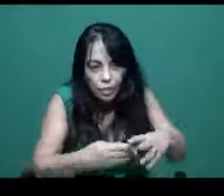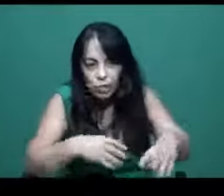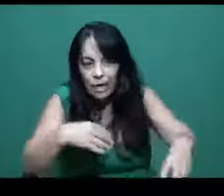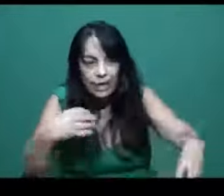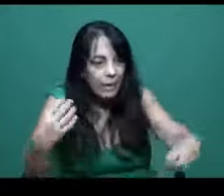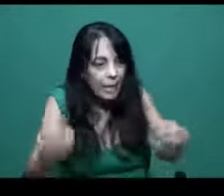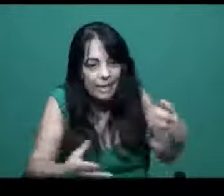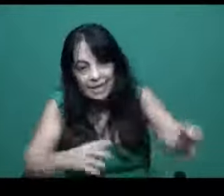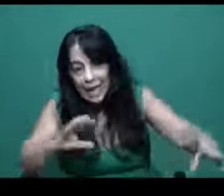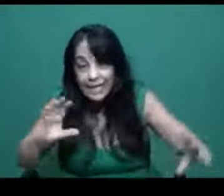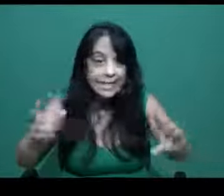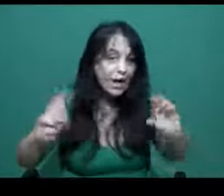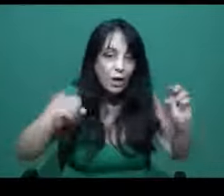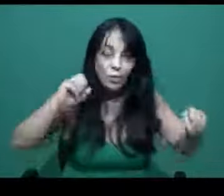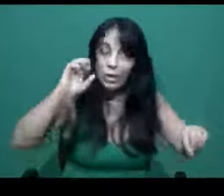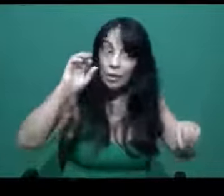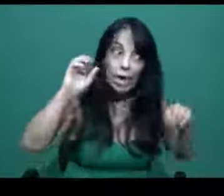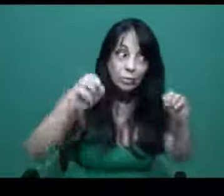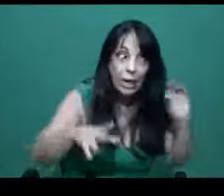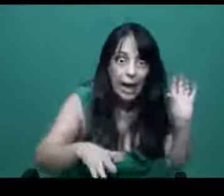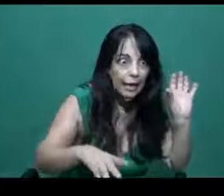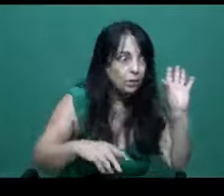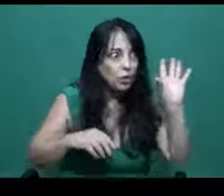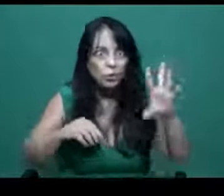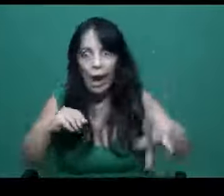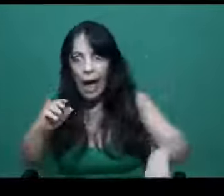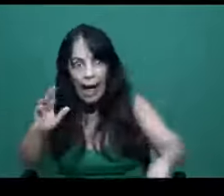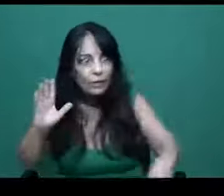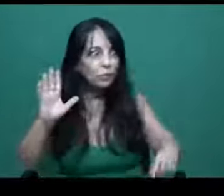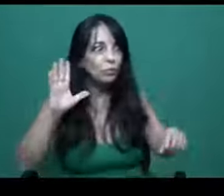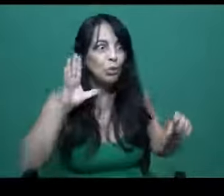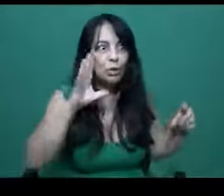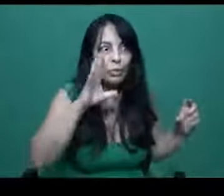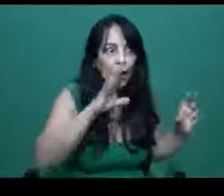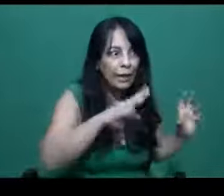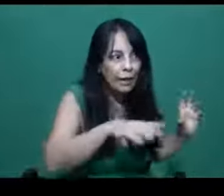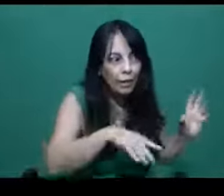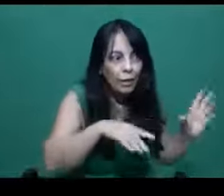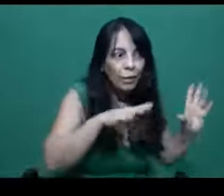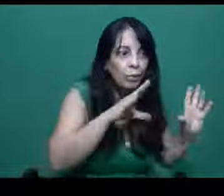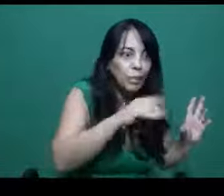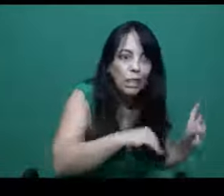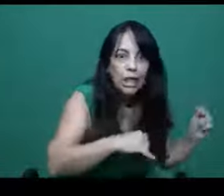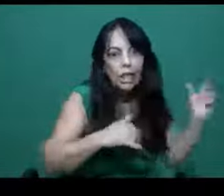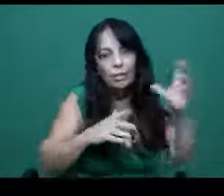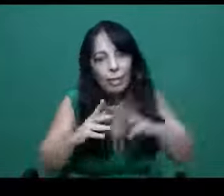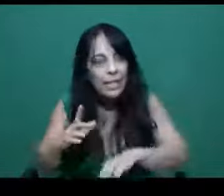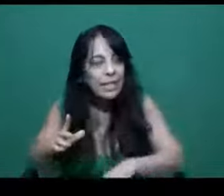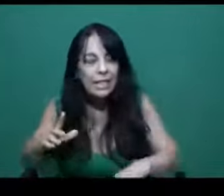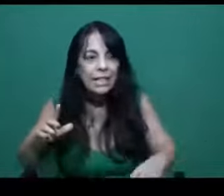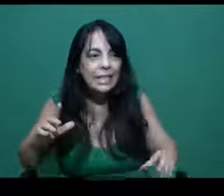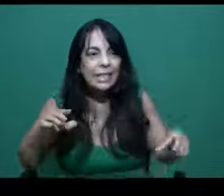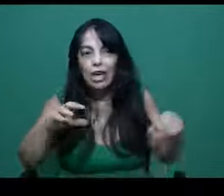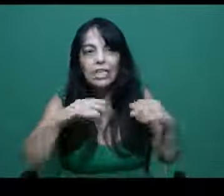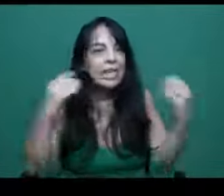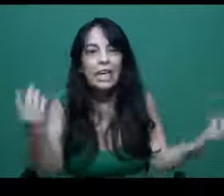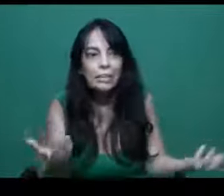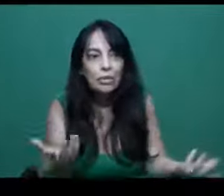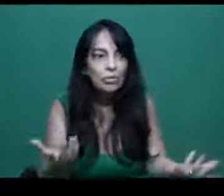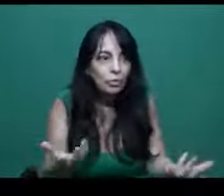numa dramatização, e eu era o gato, o outro o rato, o outro era o menino, a menina, e nós ríamos